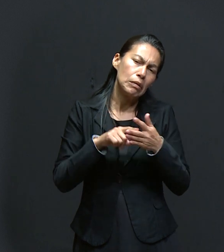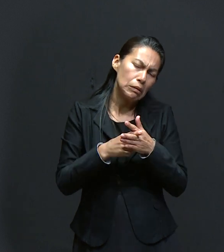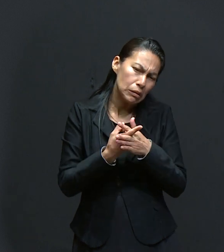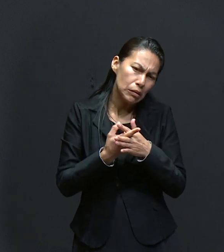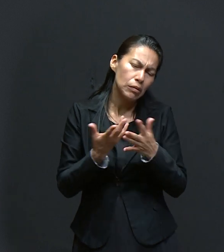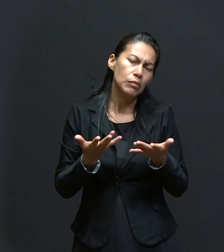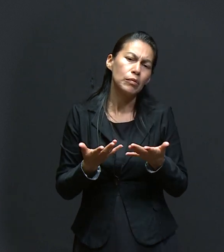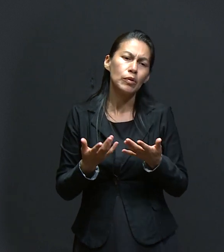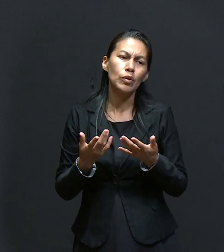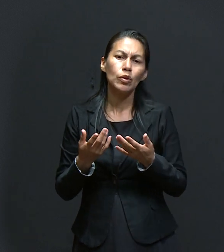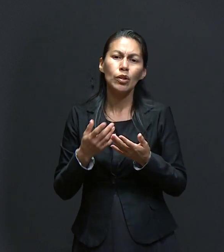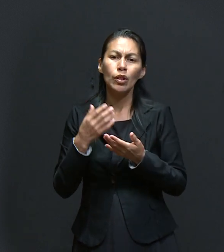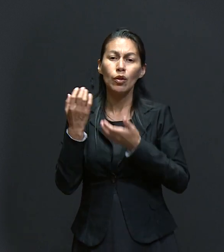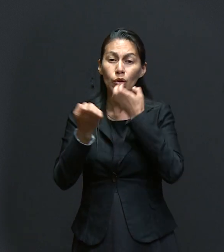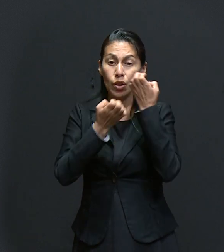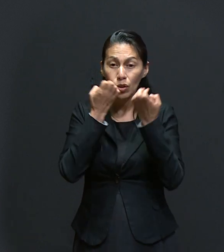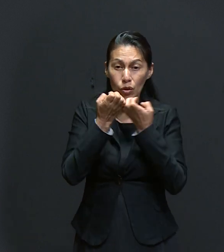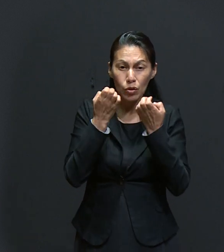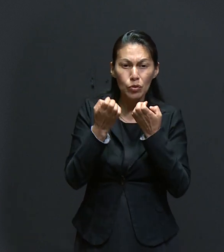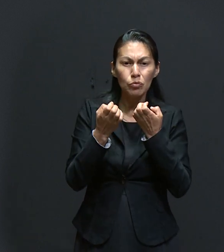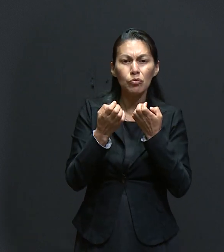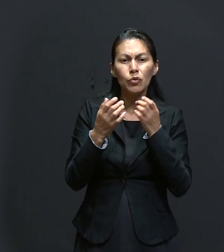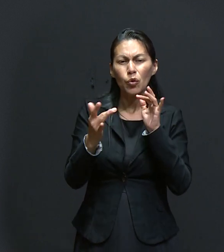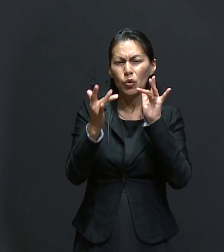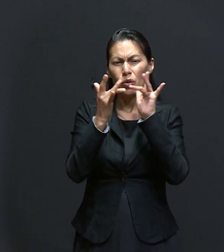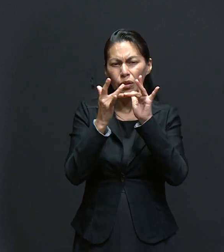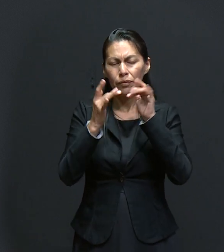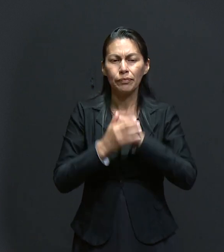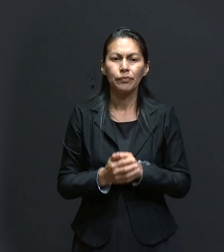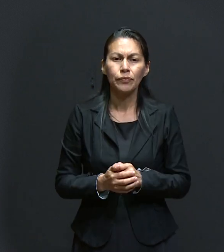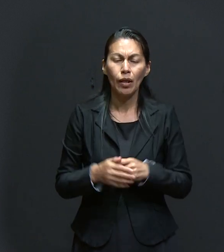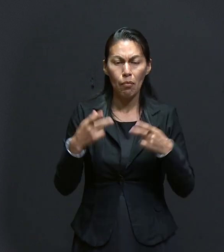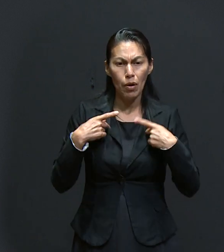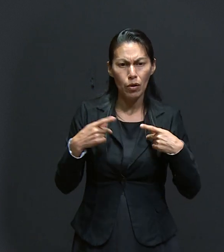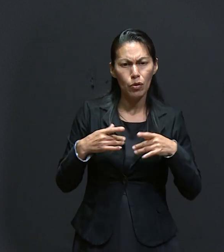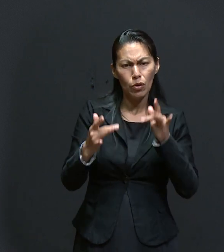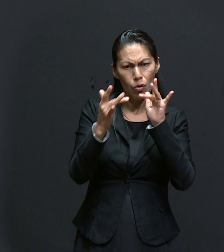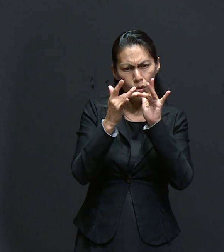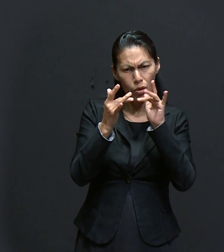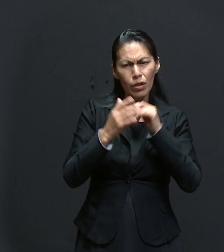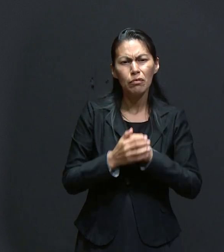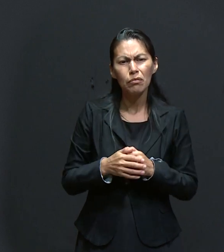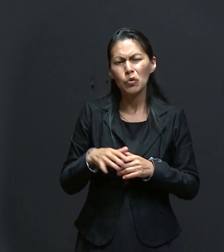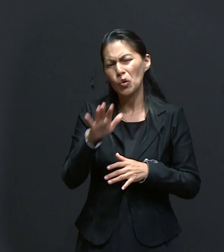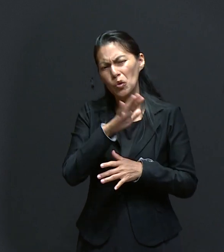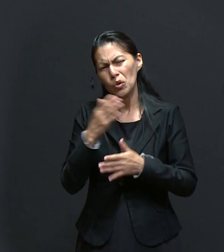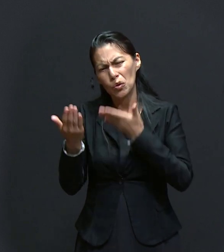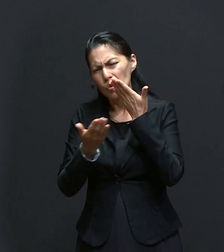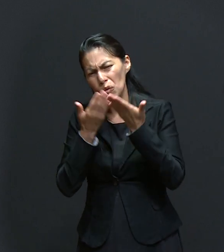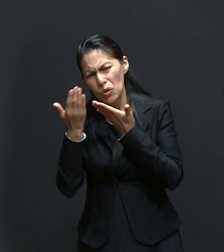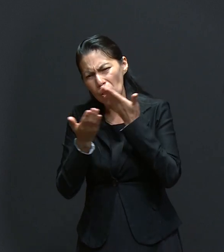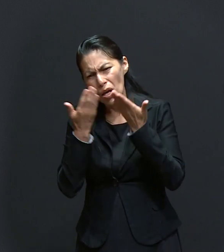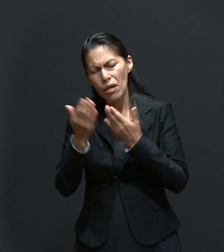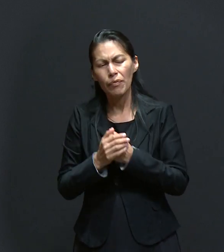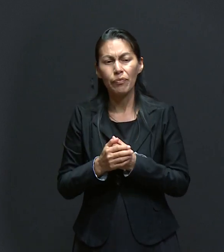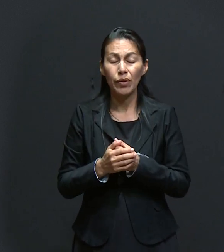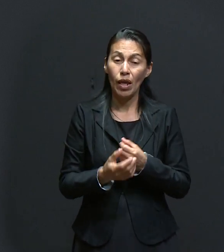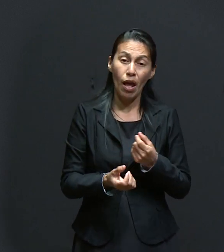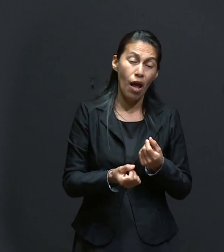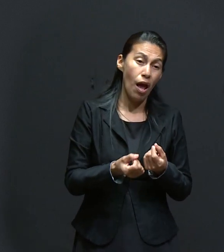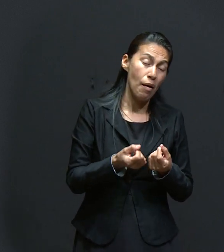por la educación en línea y nuestra prioridad es que el mayor número de estudio es posible se pueden unir al proceso académico